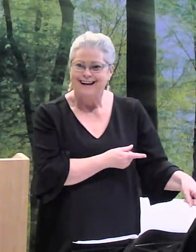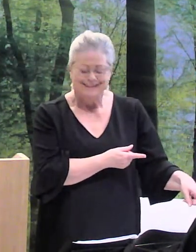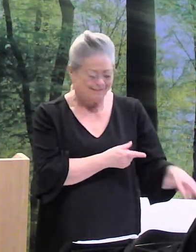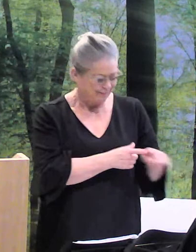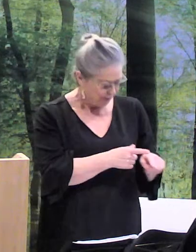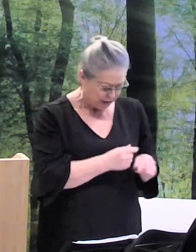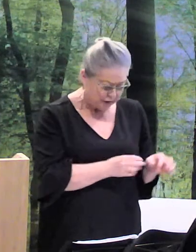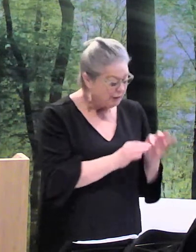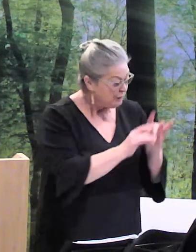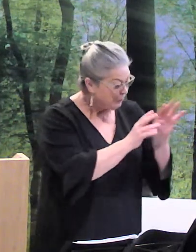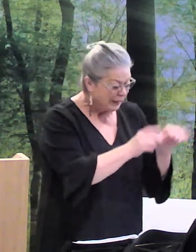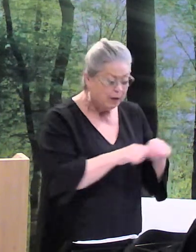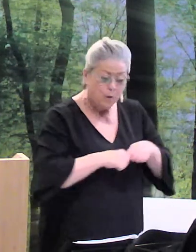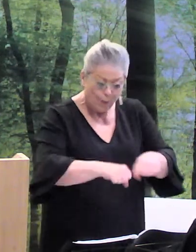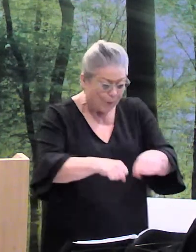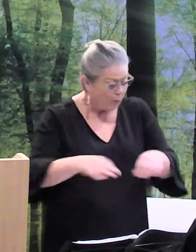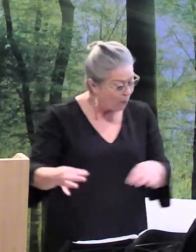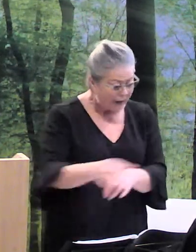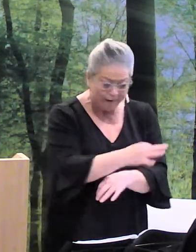die niet spinnen en niet weven,